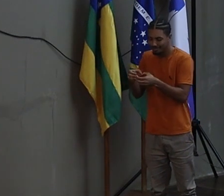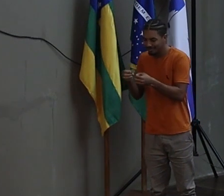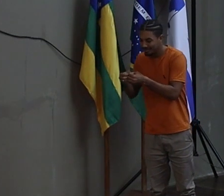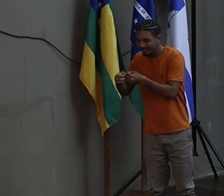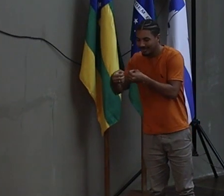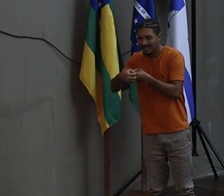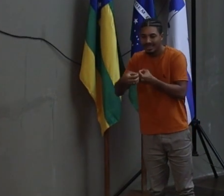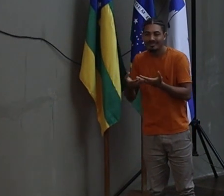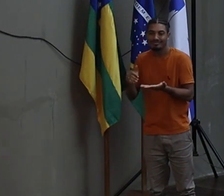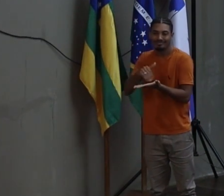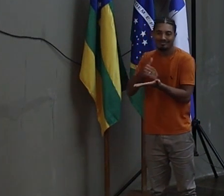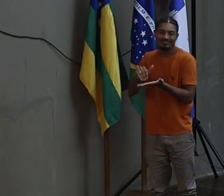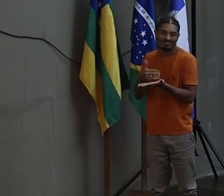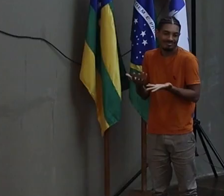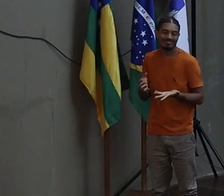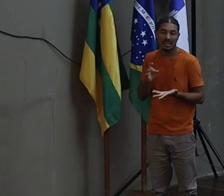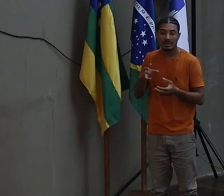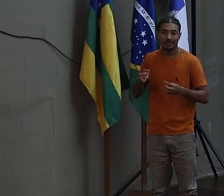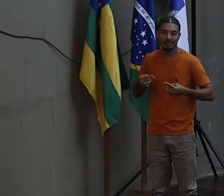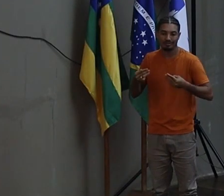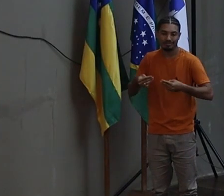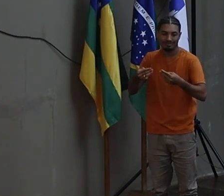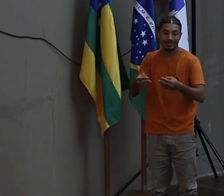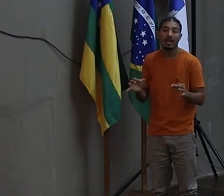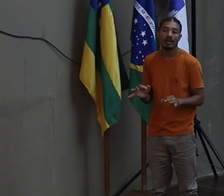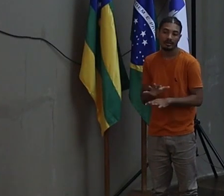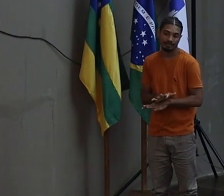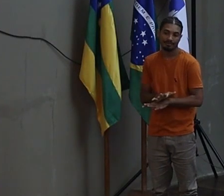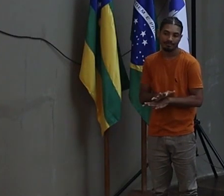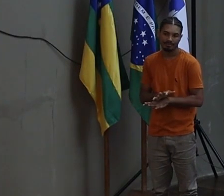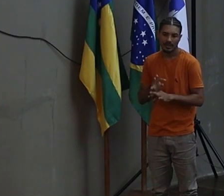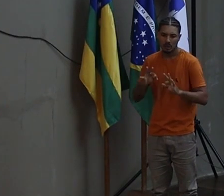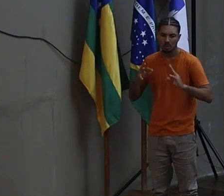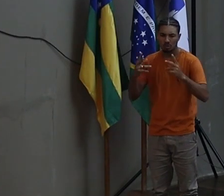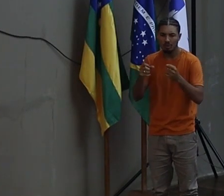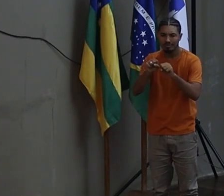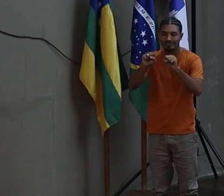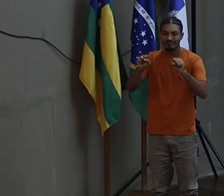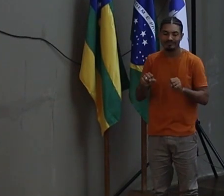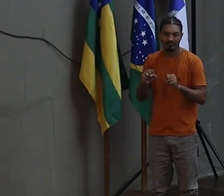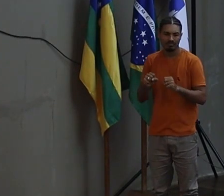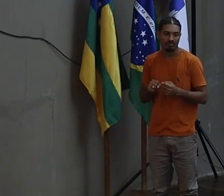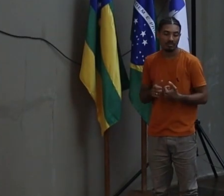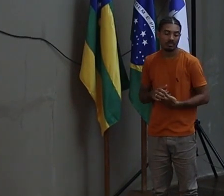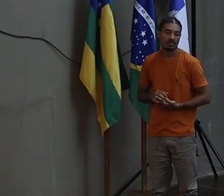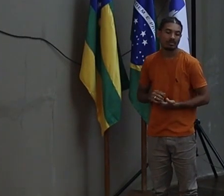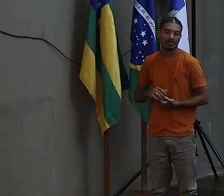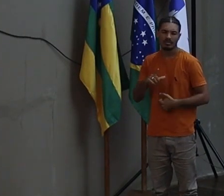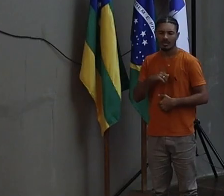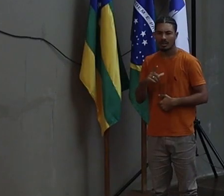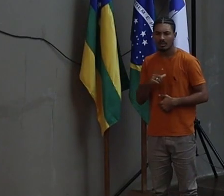uma secretaria, mas não é só um ministério que acaba, né? Todo um sistema. Então, a gente tinha ali